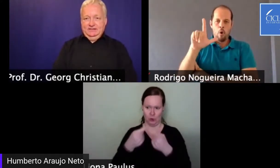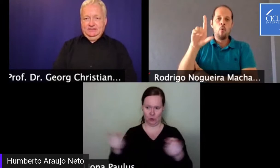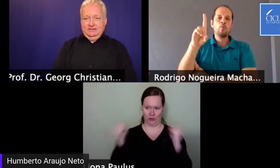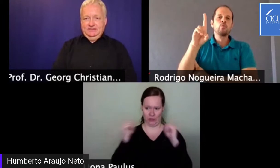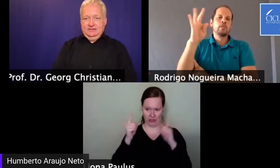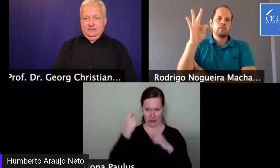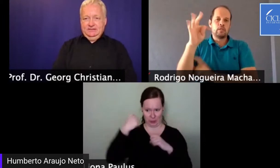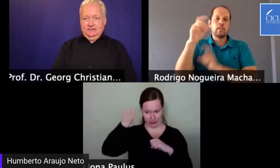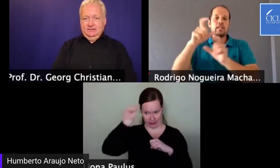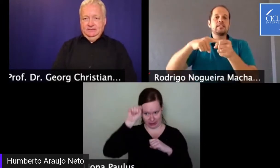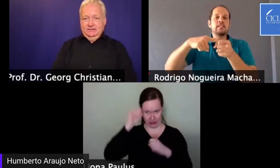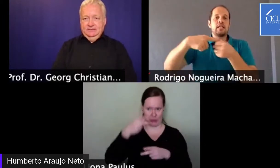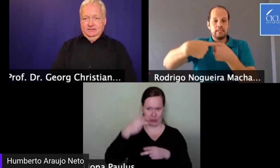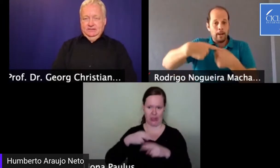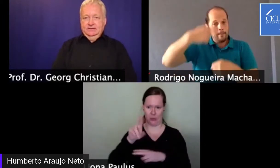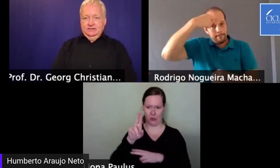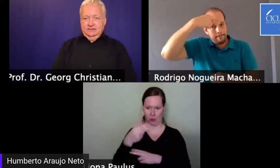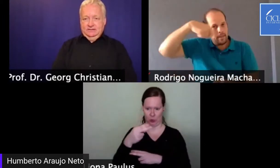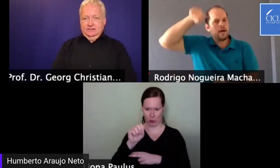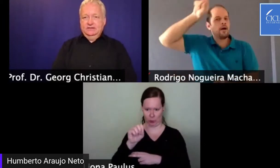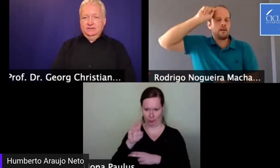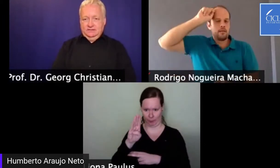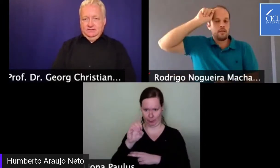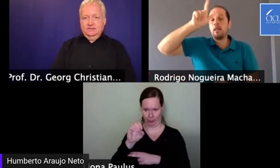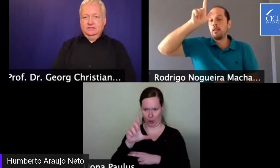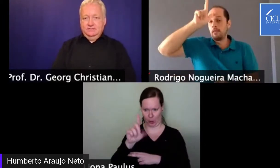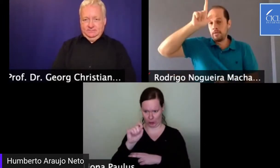da Universidade de Humboldt,